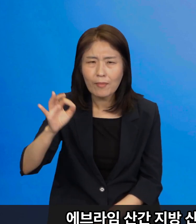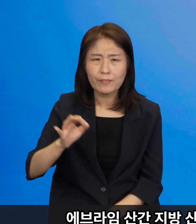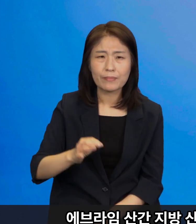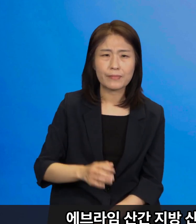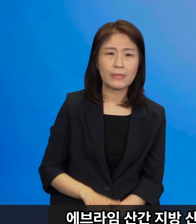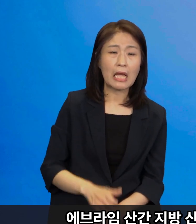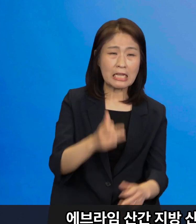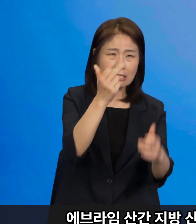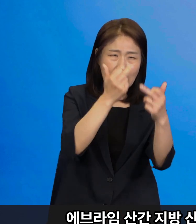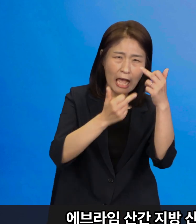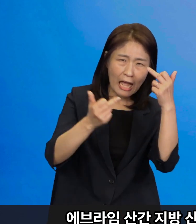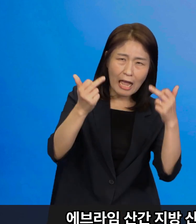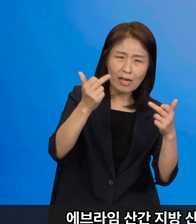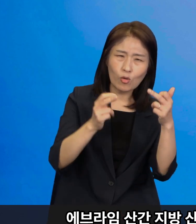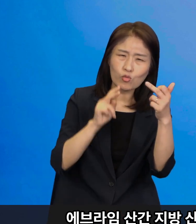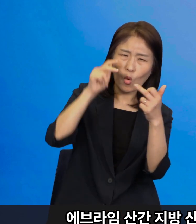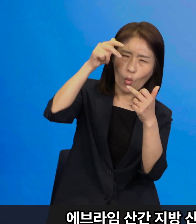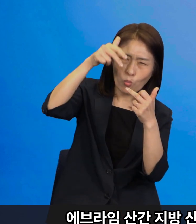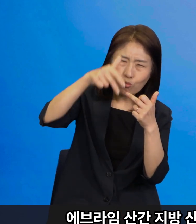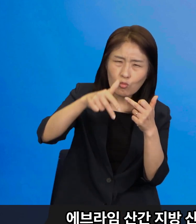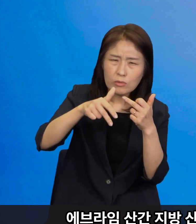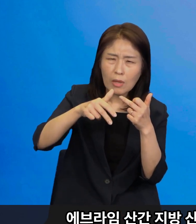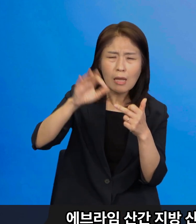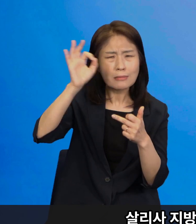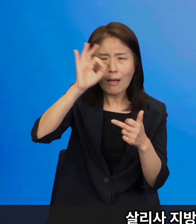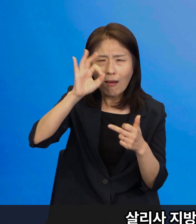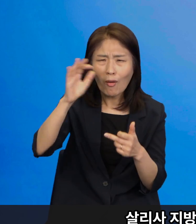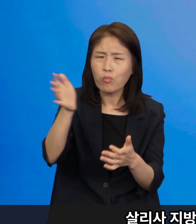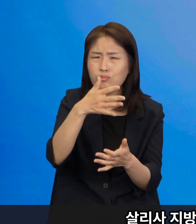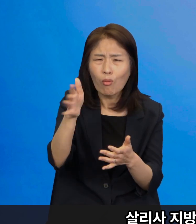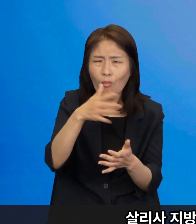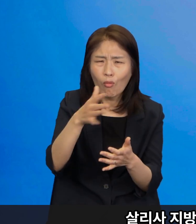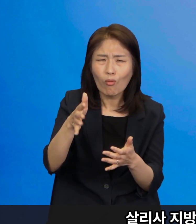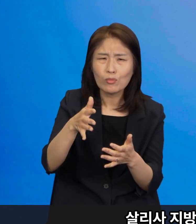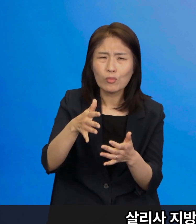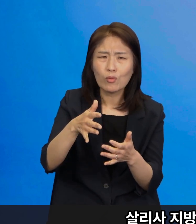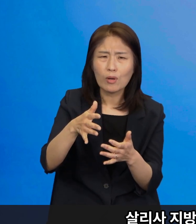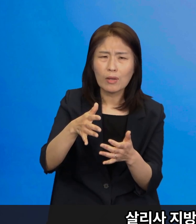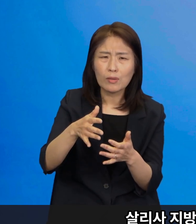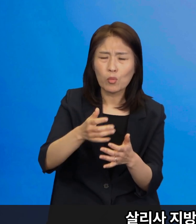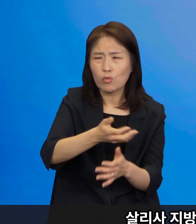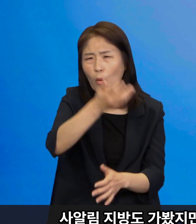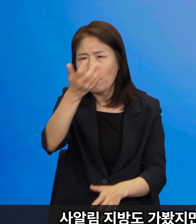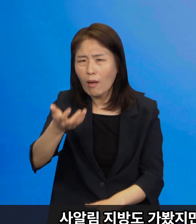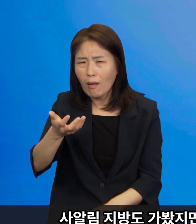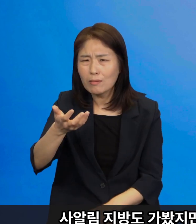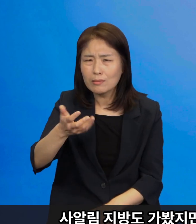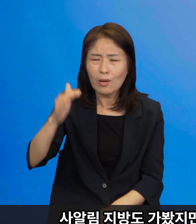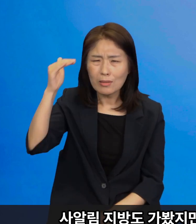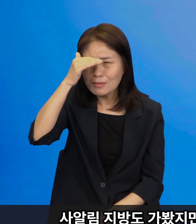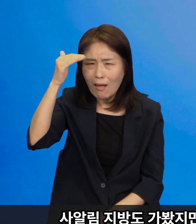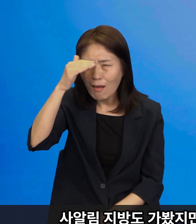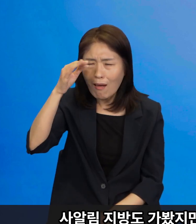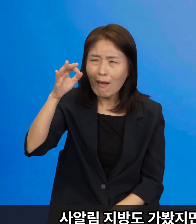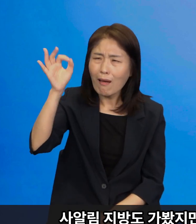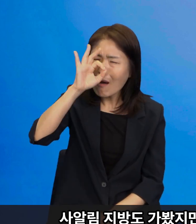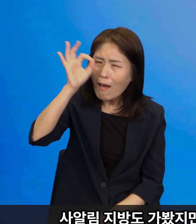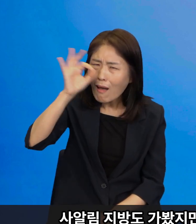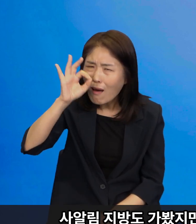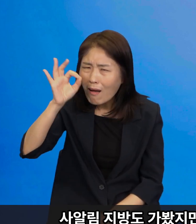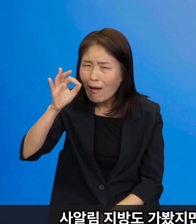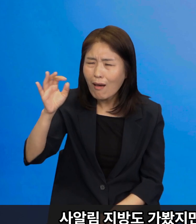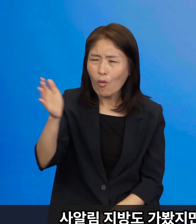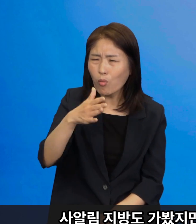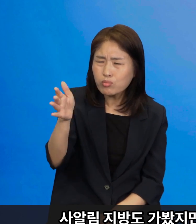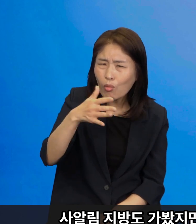지방, 산을 넘고 넘어서 찾아보지만 없어요. 살리사 지방을 가봤지만 또 없습니다. 사할림 지방도 가봤지만 없습니다.